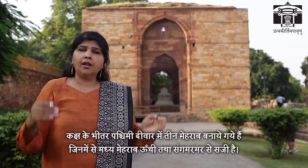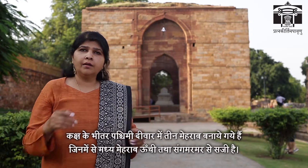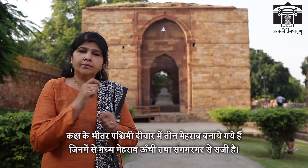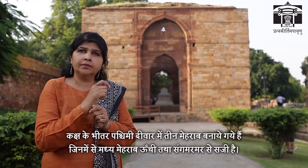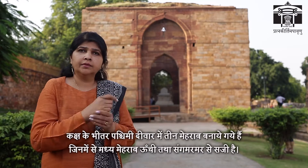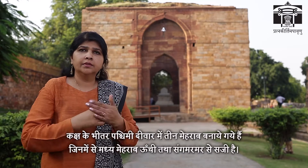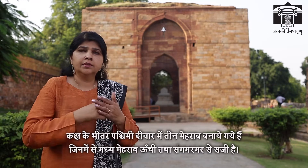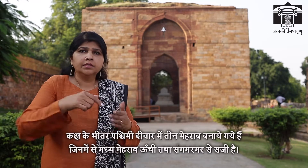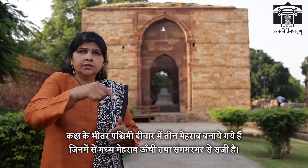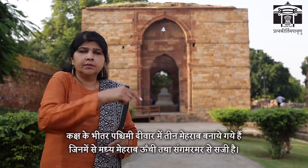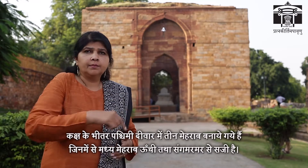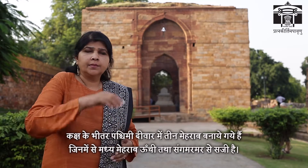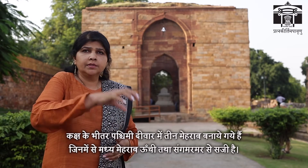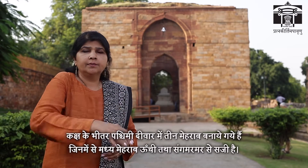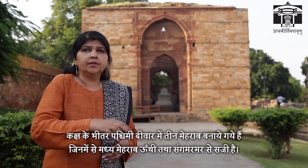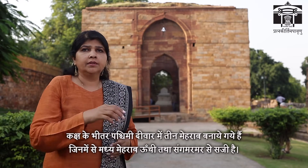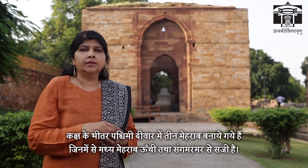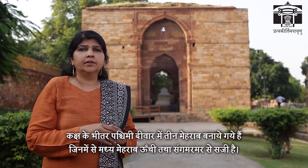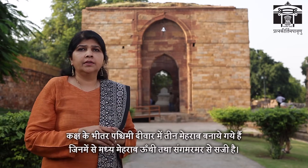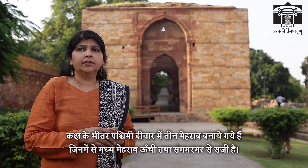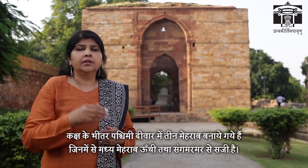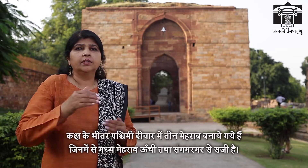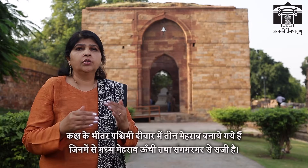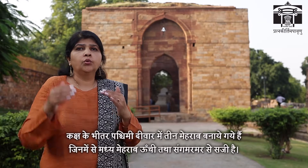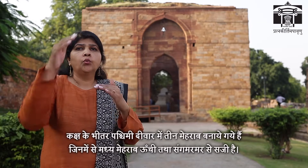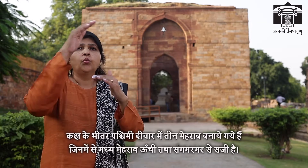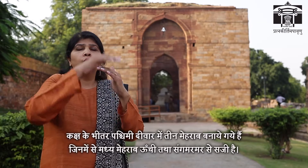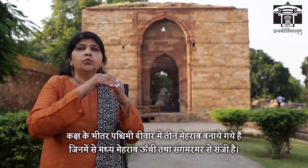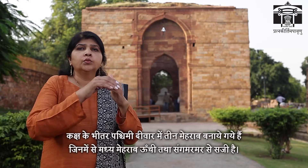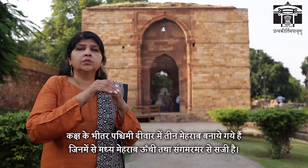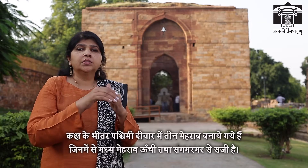मध्य मेहराब ऊंची तथा संगमरमर से सजी है।